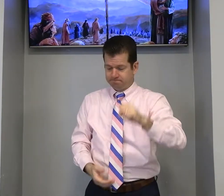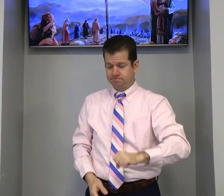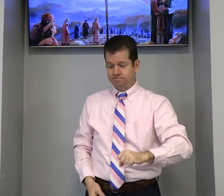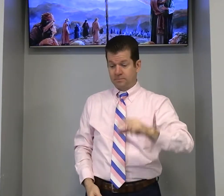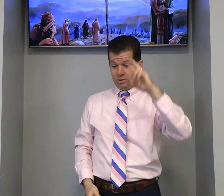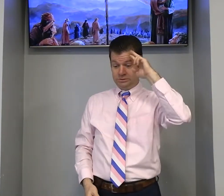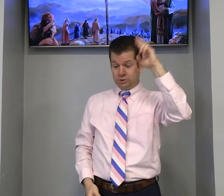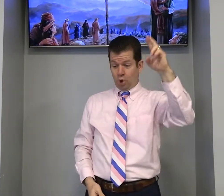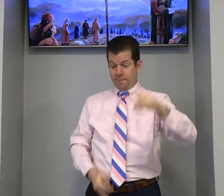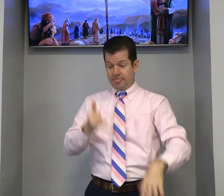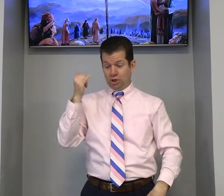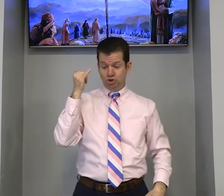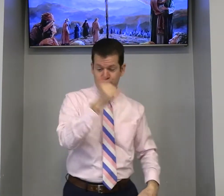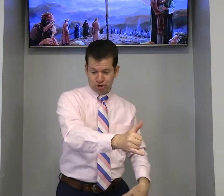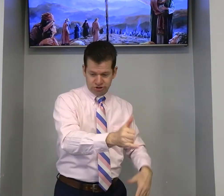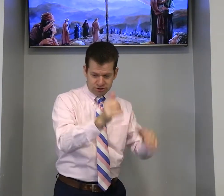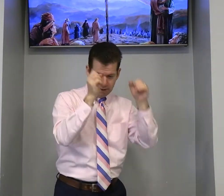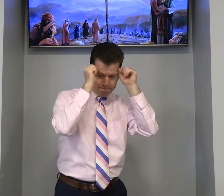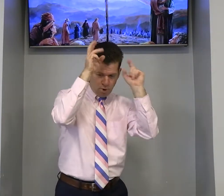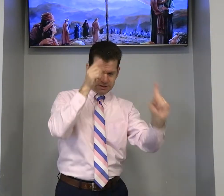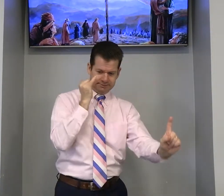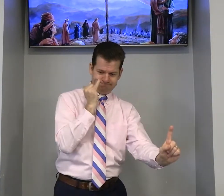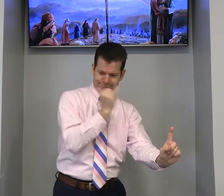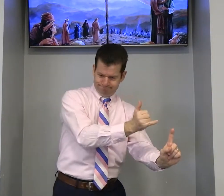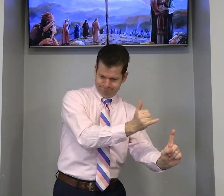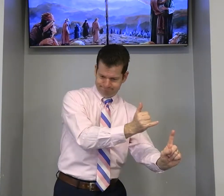povo. Versículo 8. O Senhor disse a Moisés: